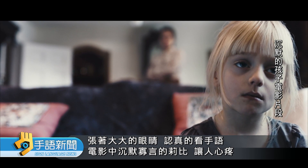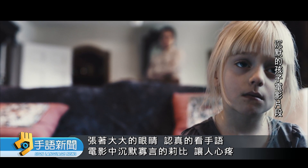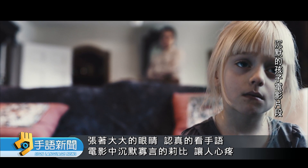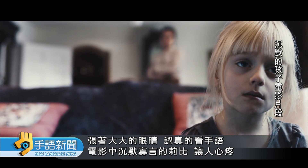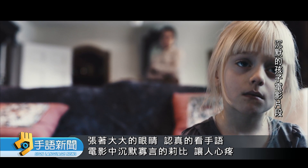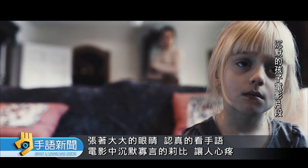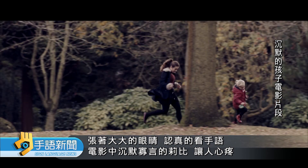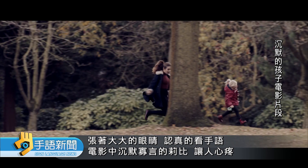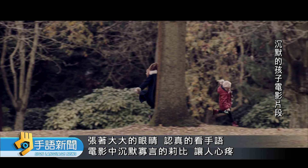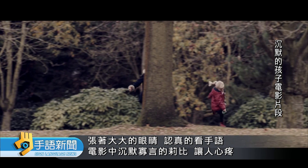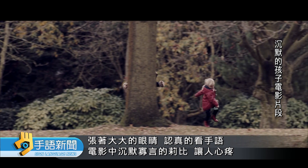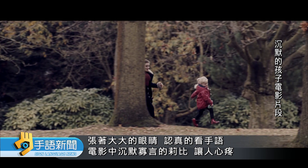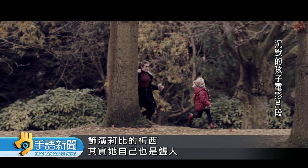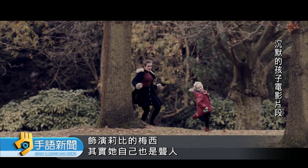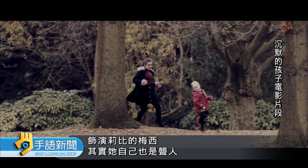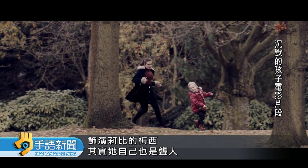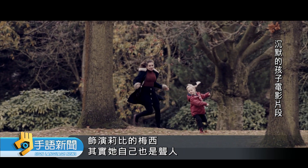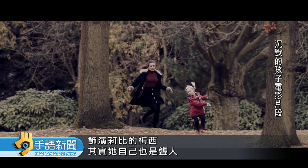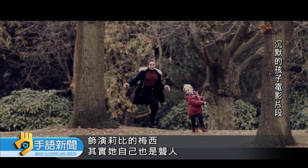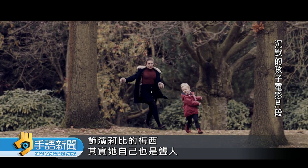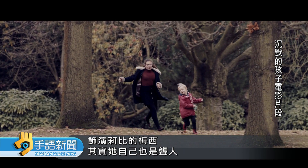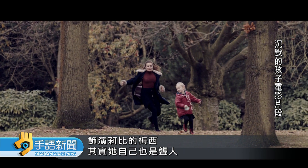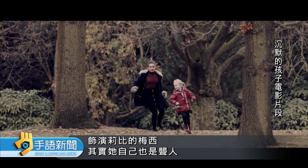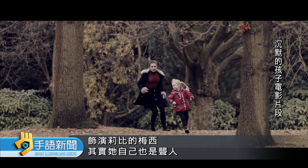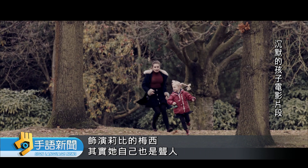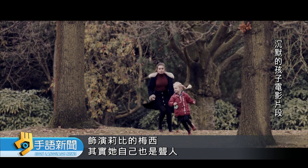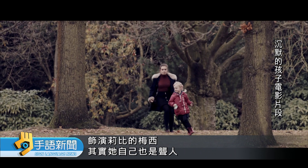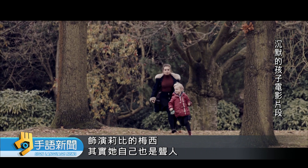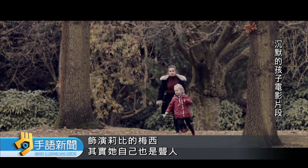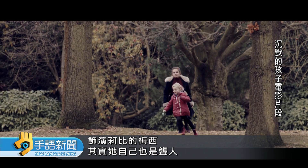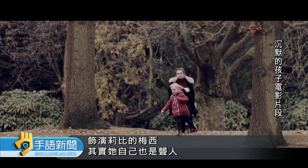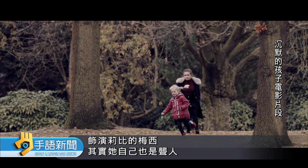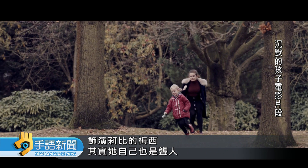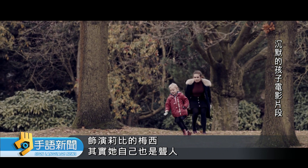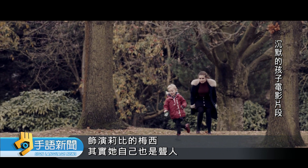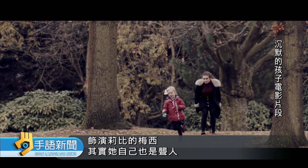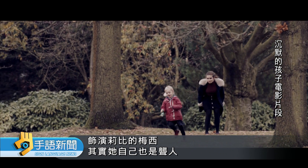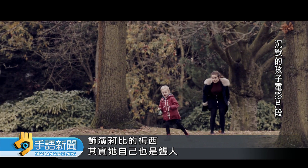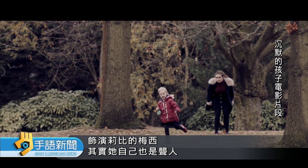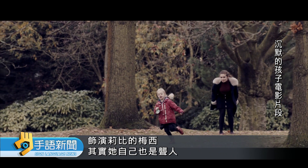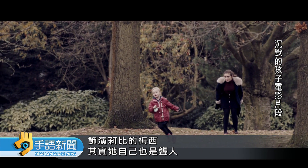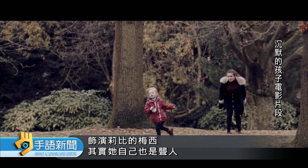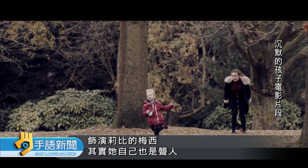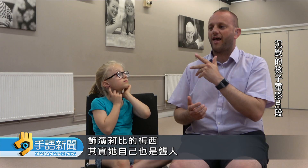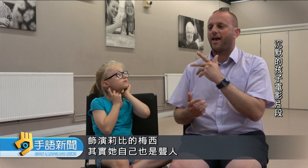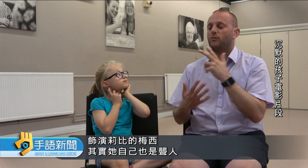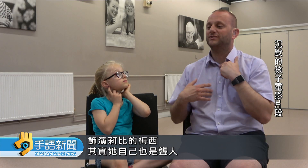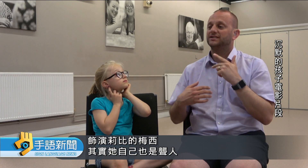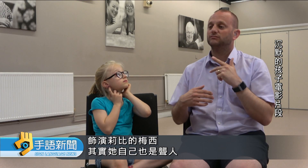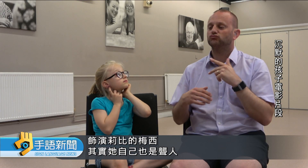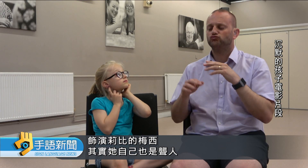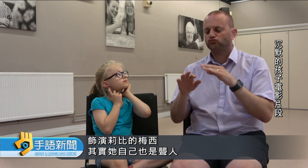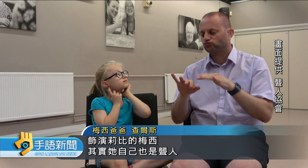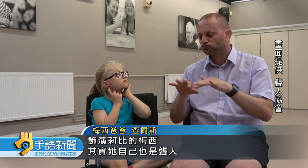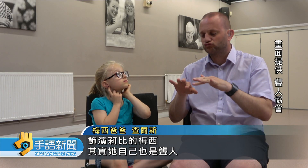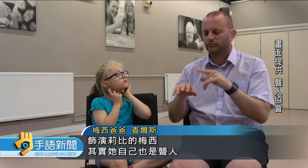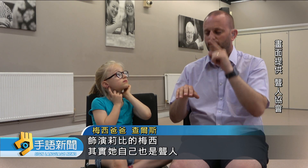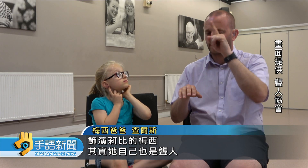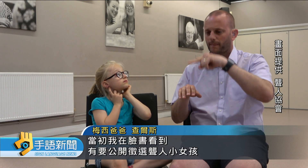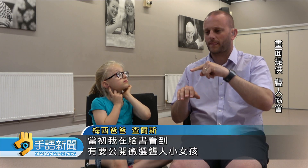疼。饰演莉比的梅西，其实他自己也是聋人。 当初我在